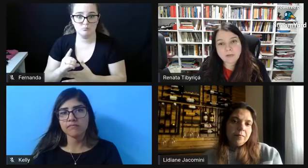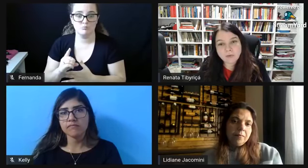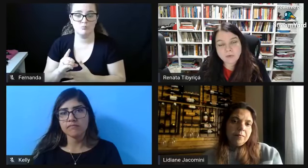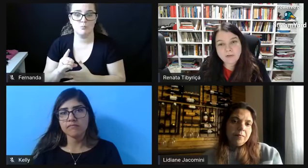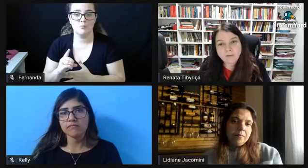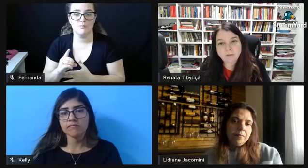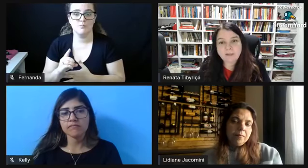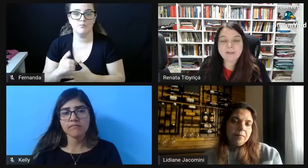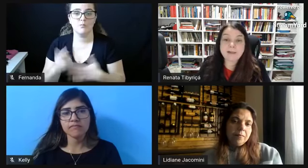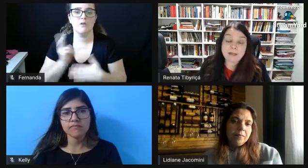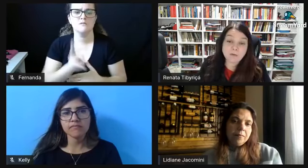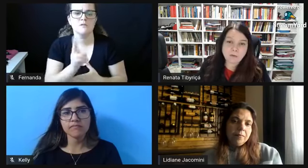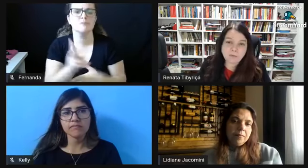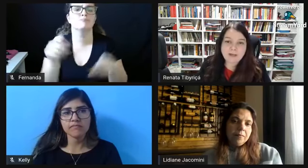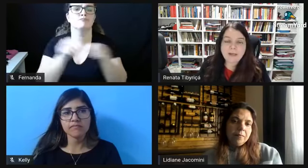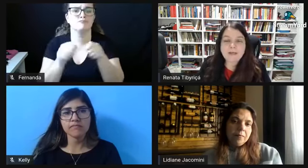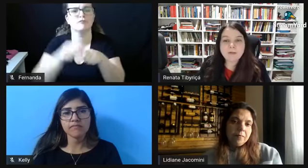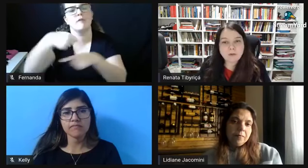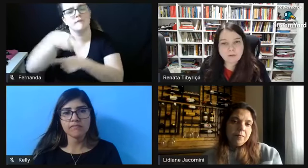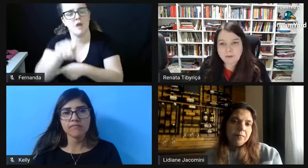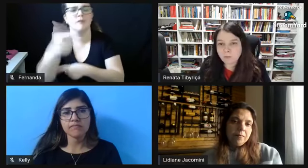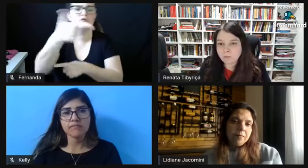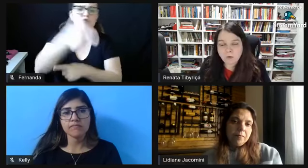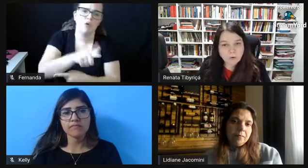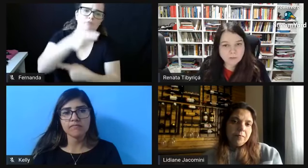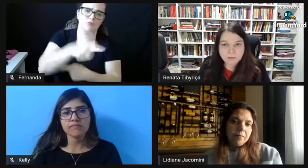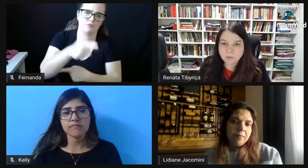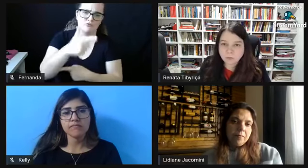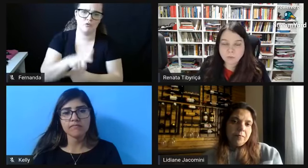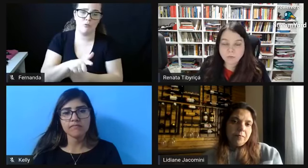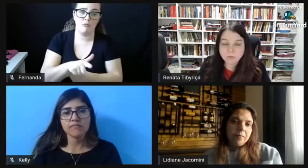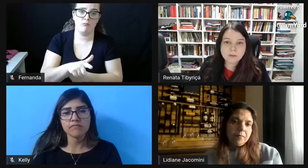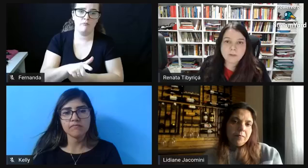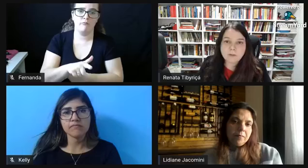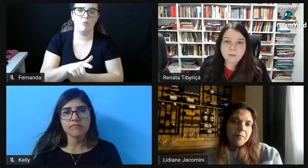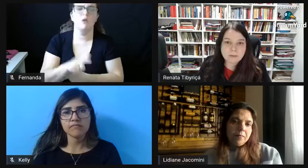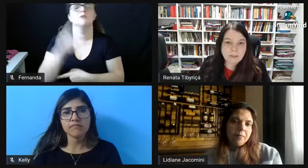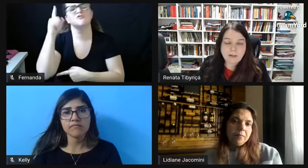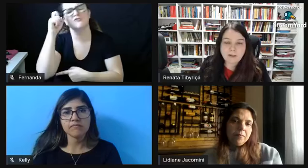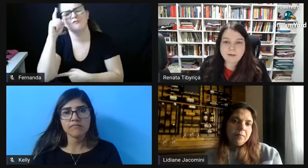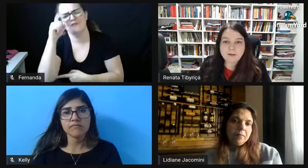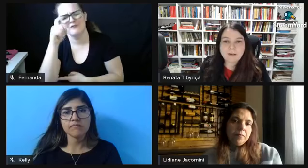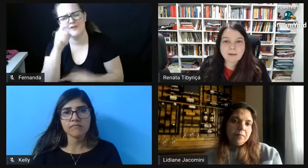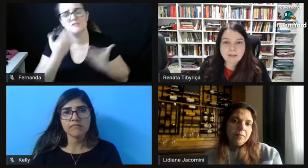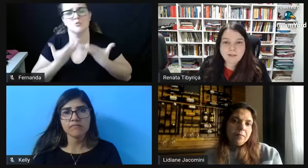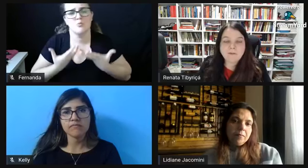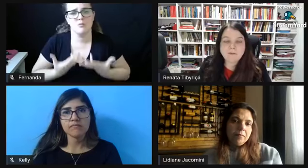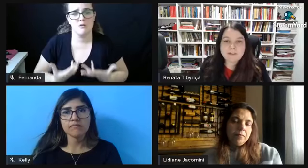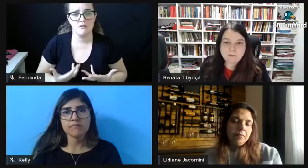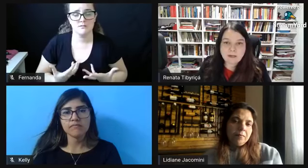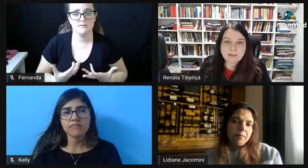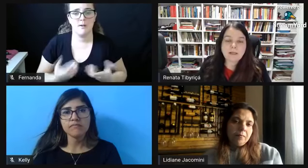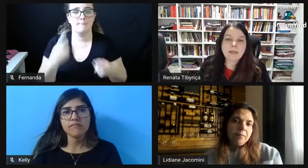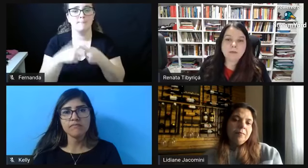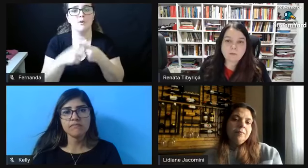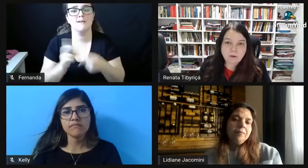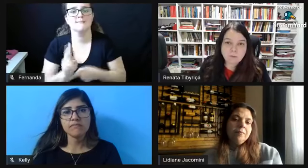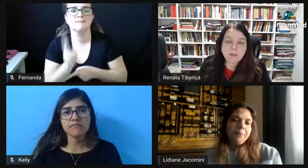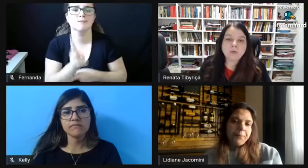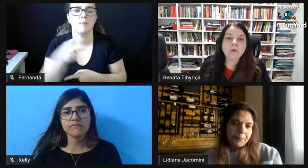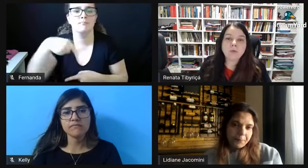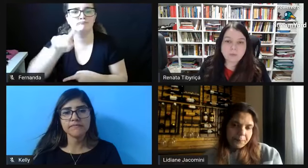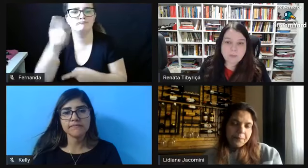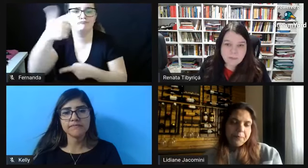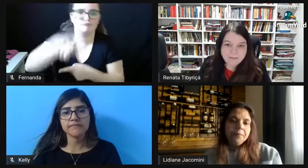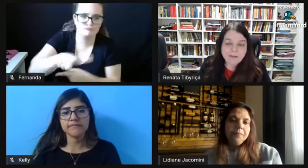o bilhete único, né, tem que renovar, e aí isso é também uma outra tortura, porque cada vez que vai ter que renovar